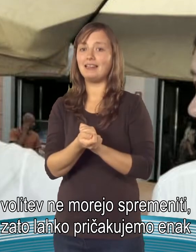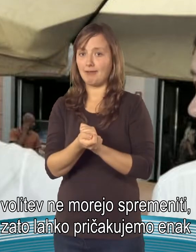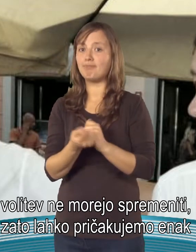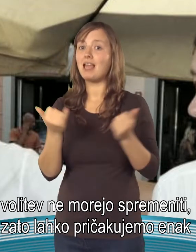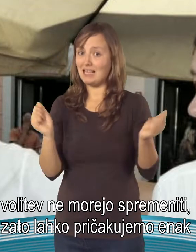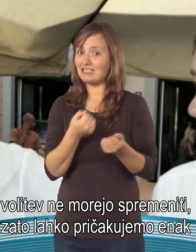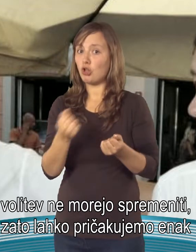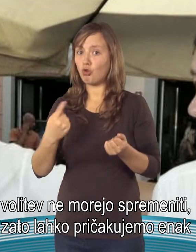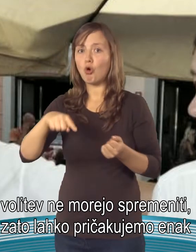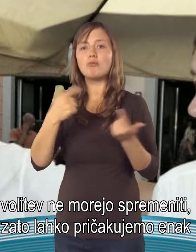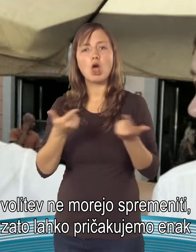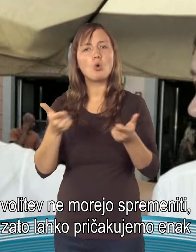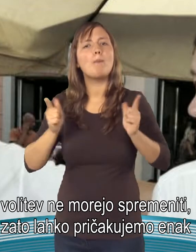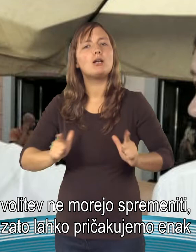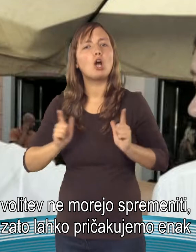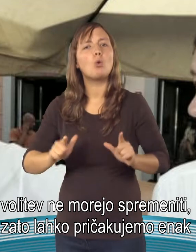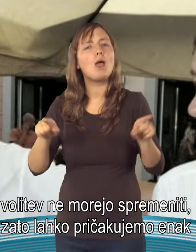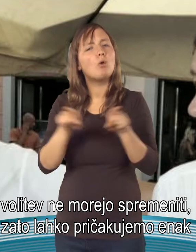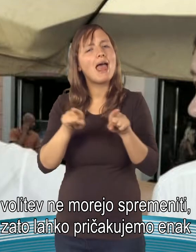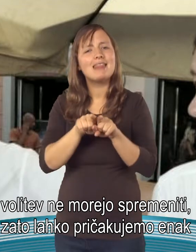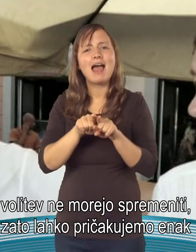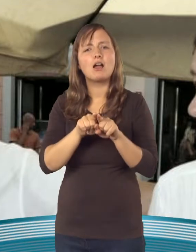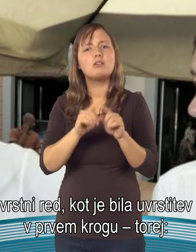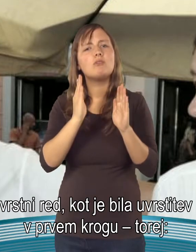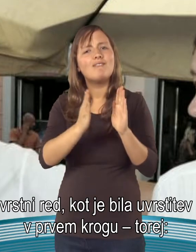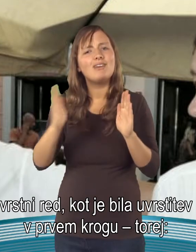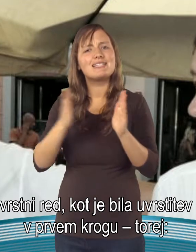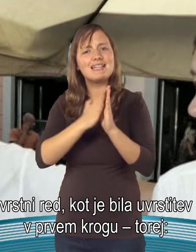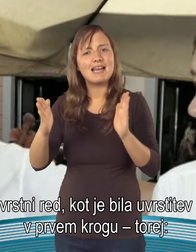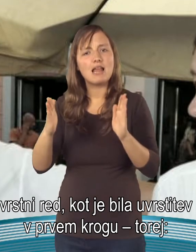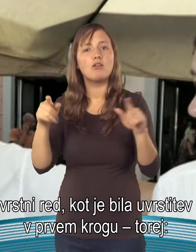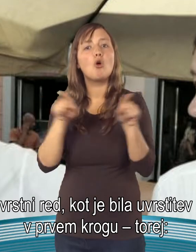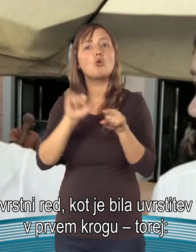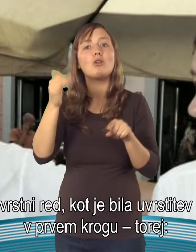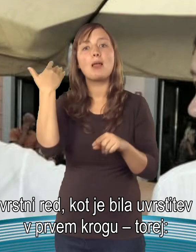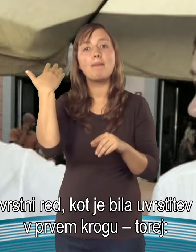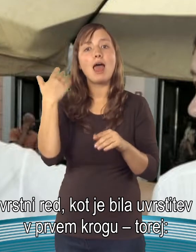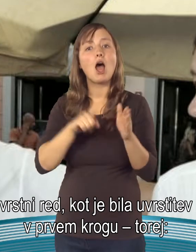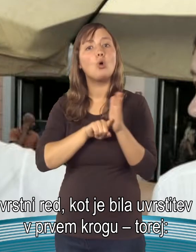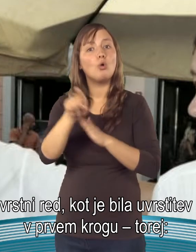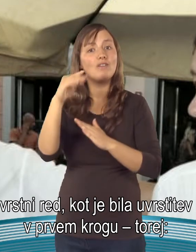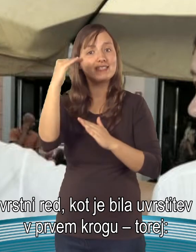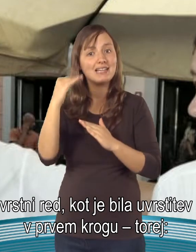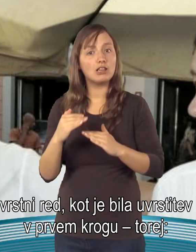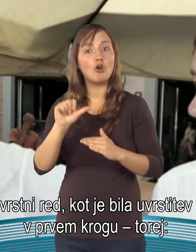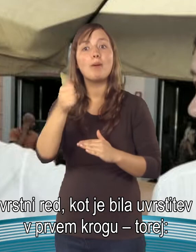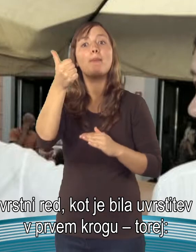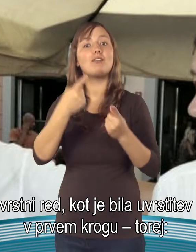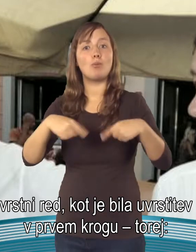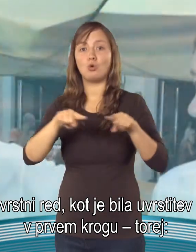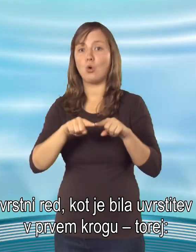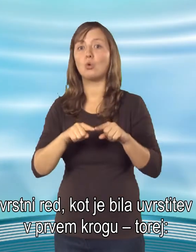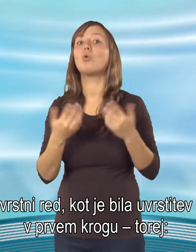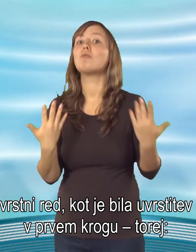pričakujemo enak vrstni red, kot je bila uvrstitev v prvem krogu, torej prvi Borut Pahor